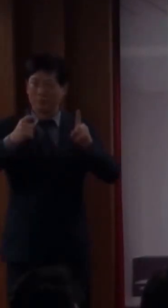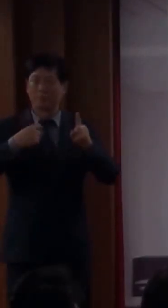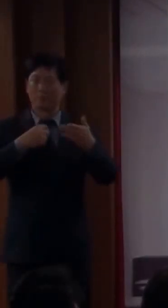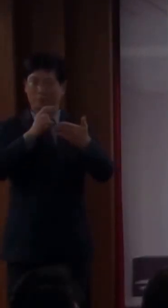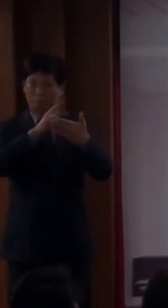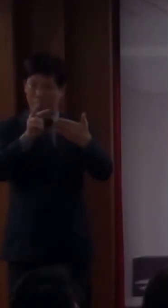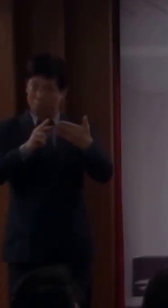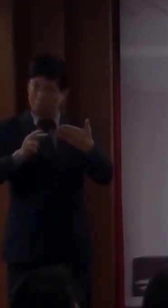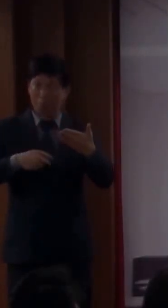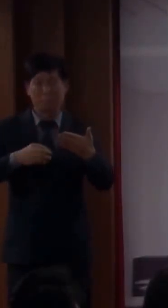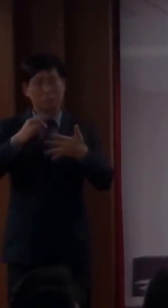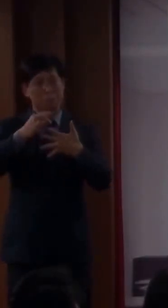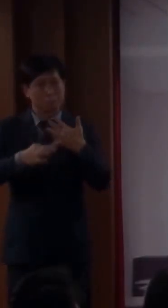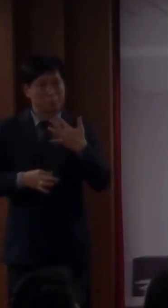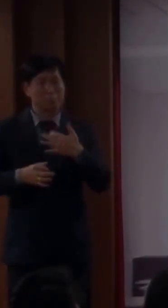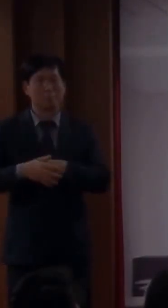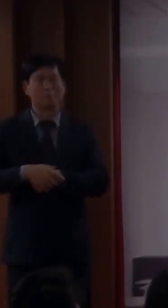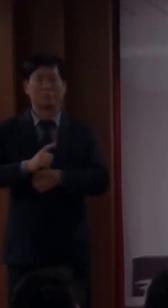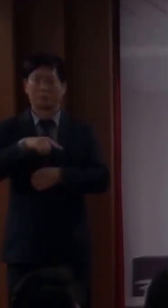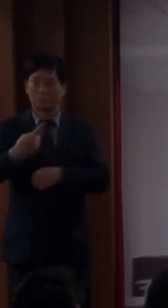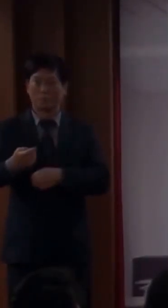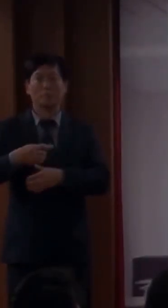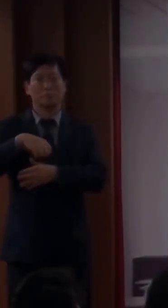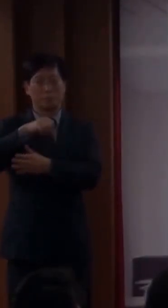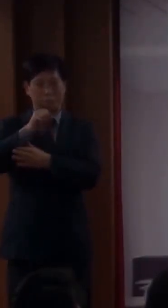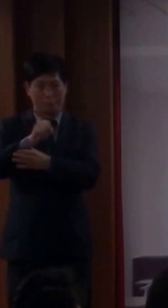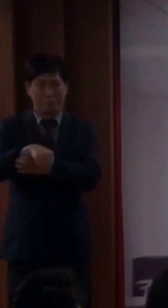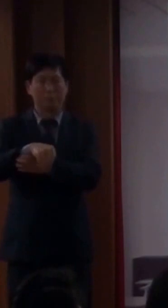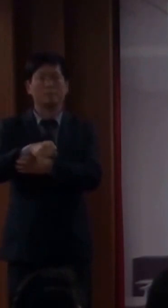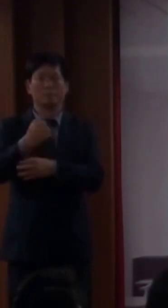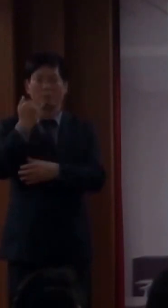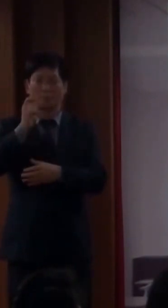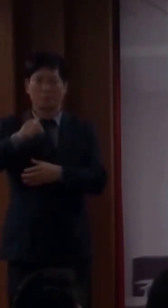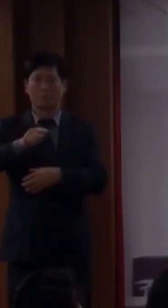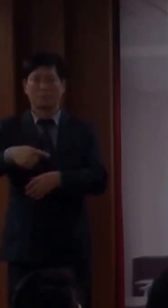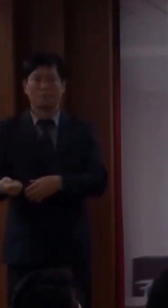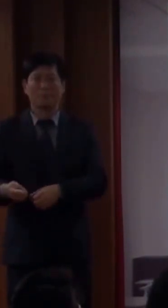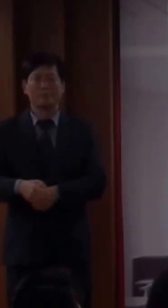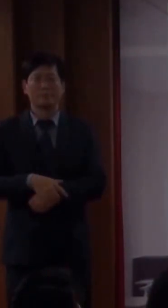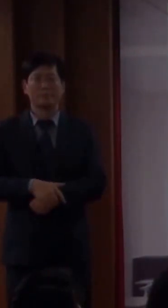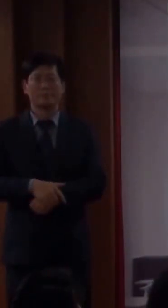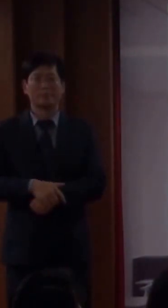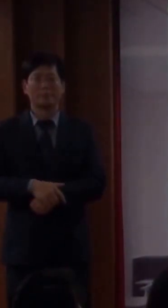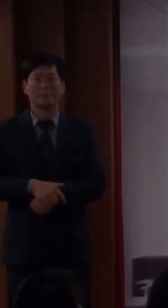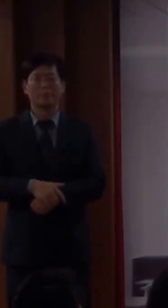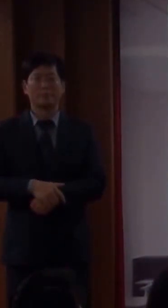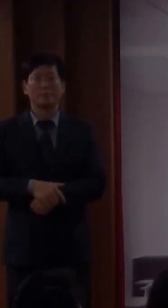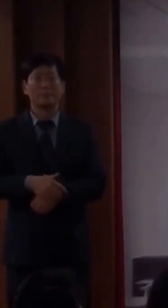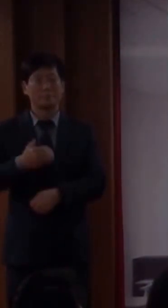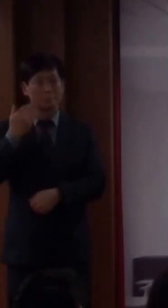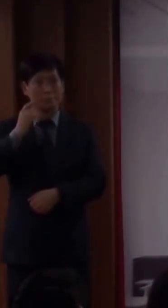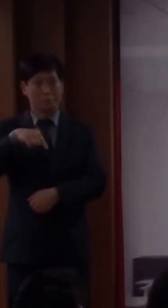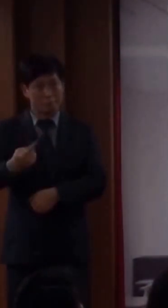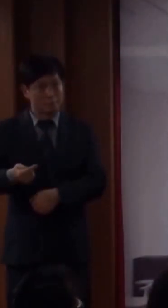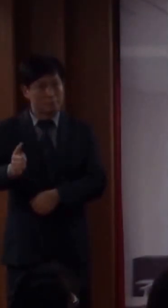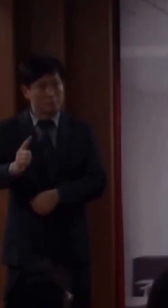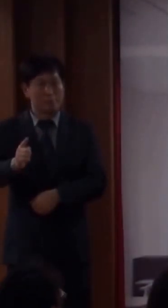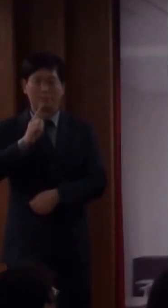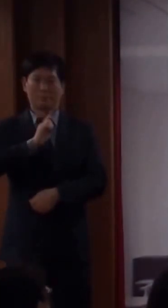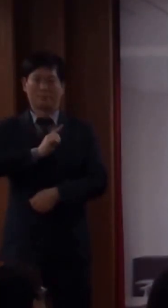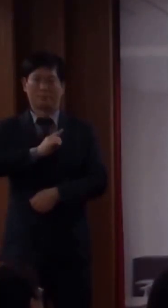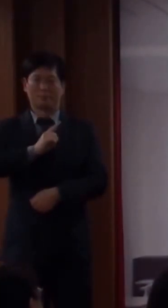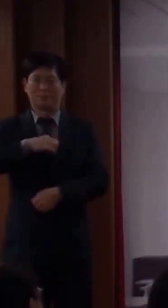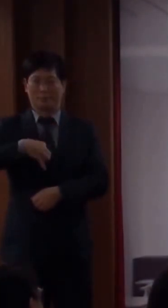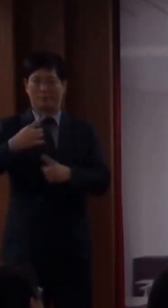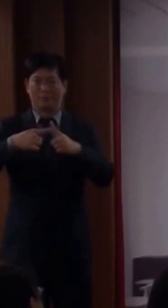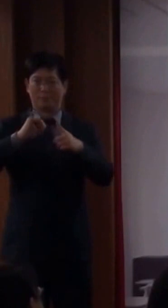阅读服务须知，那接下来按下同意才会继续下一步哦。下一步呢，就是拿出你的自然人